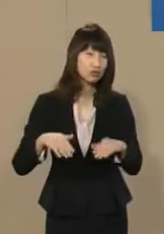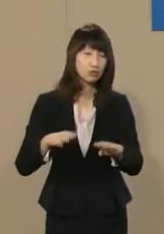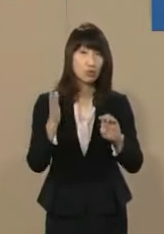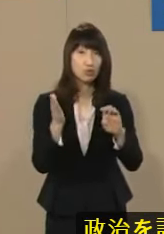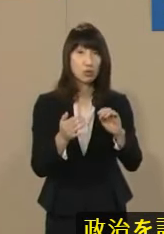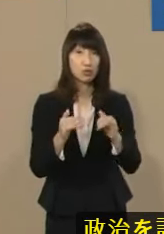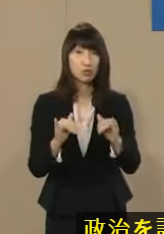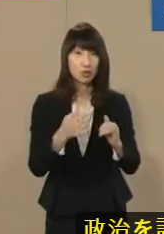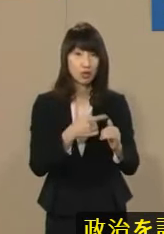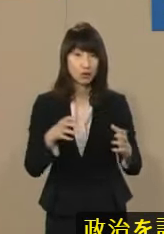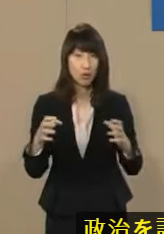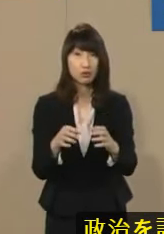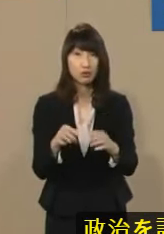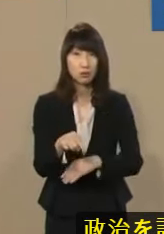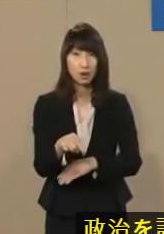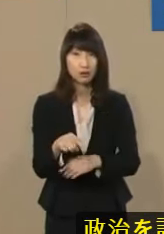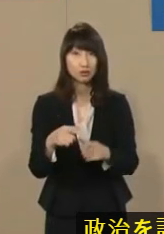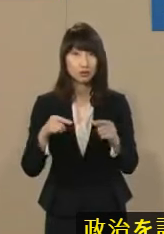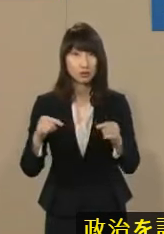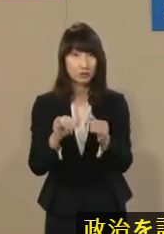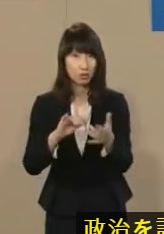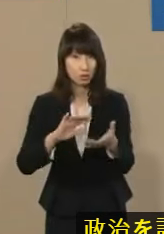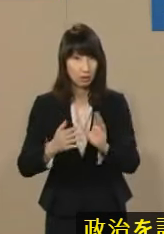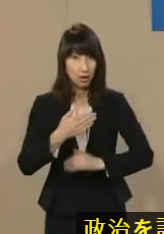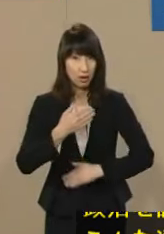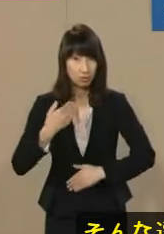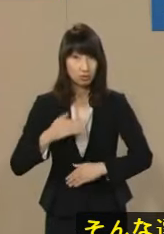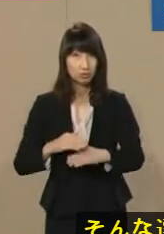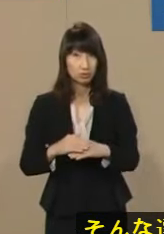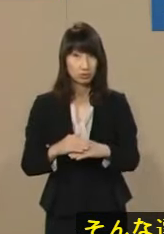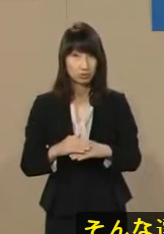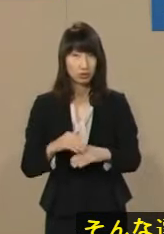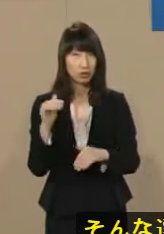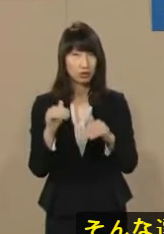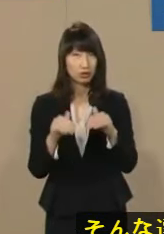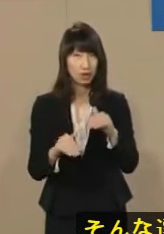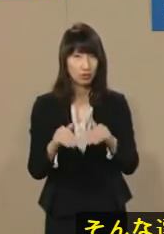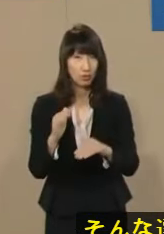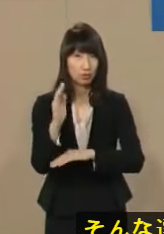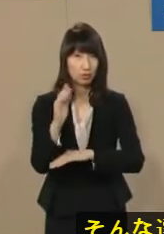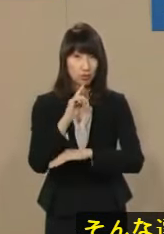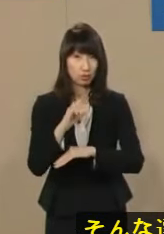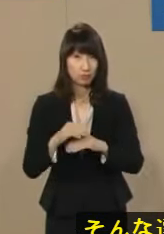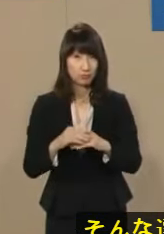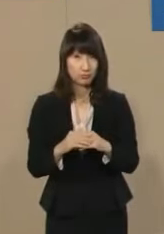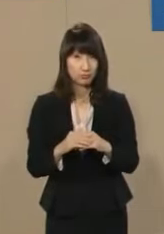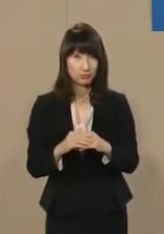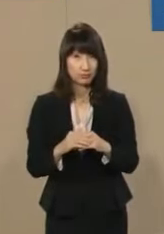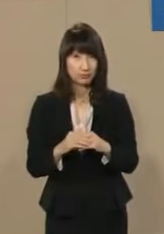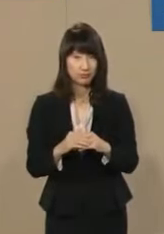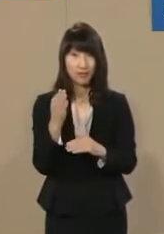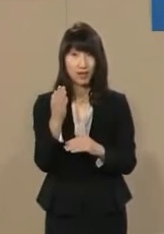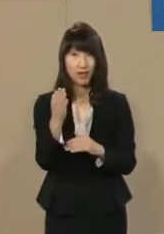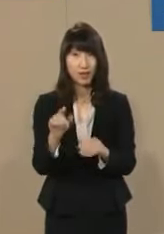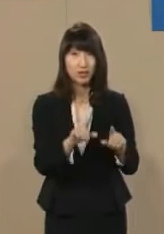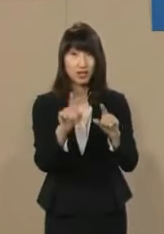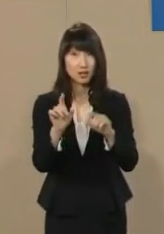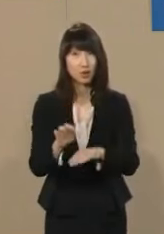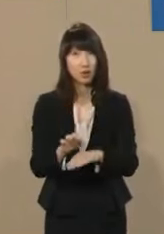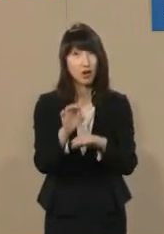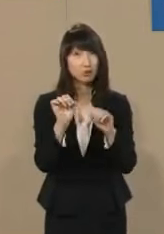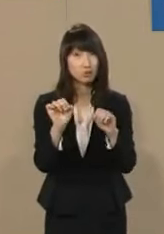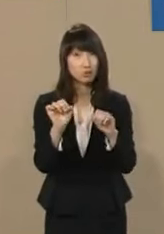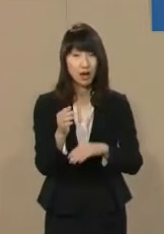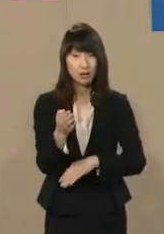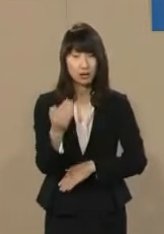40% の人々が力を合わせれば、国は社会は変えられます。それが選挙、政治なんです。あなたの生活を楽にする、